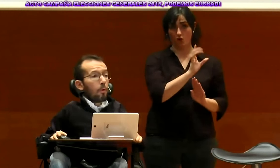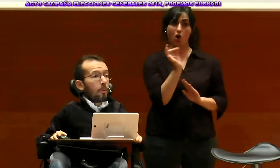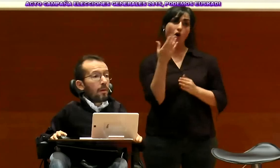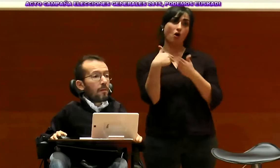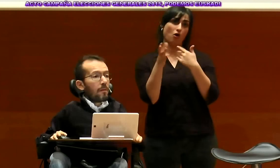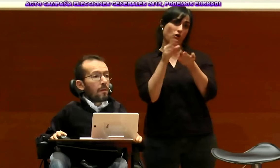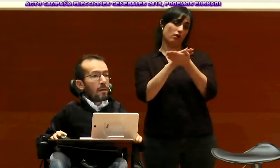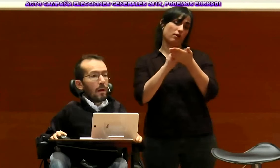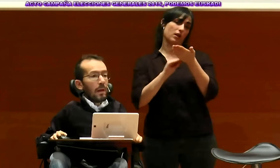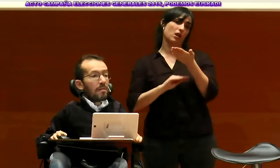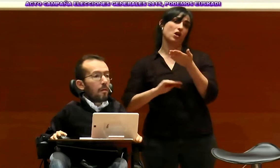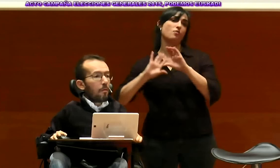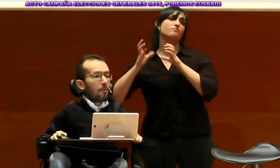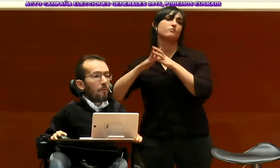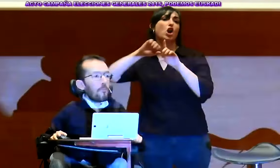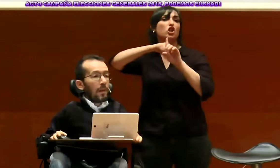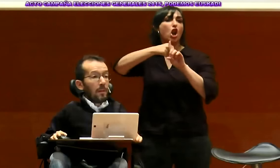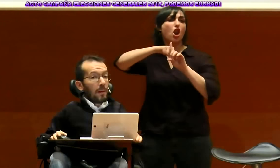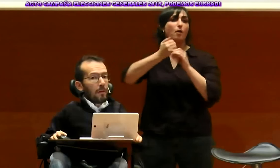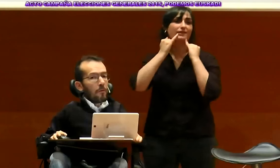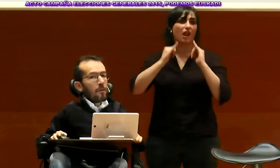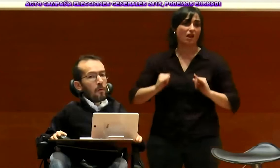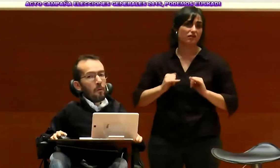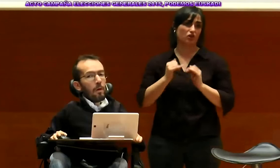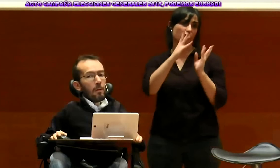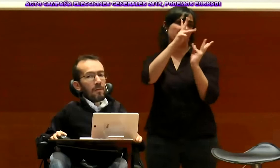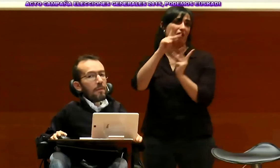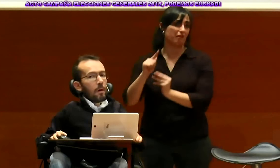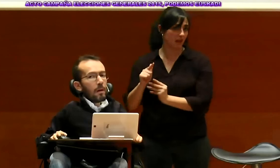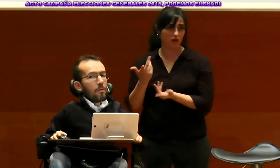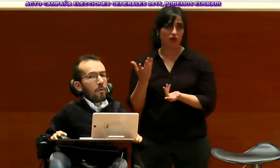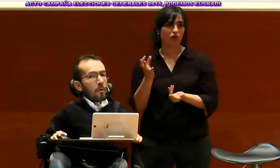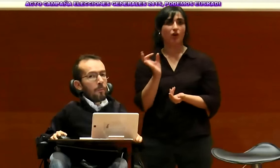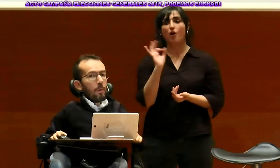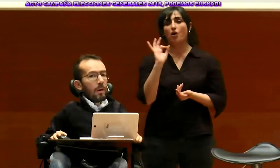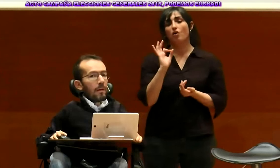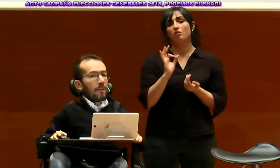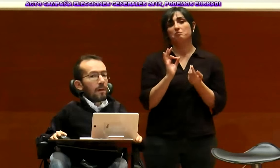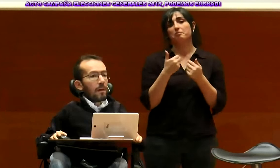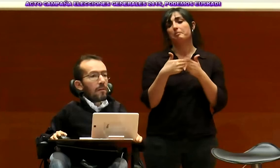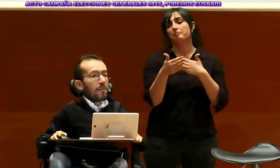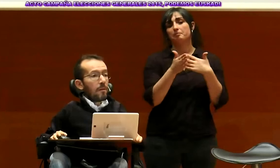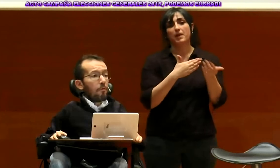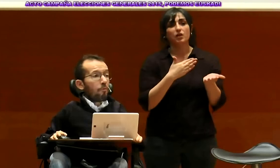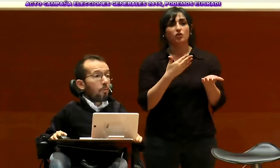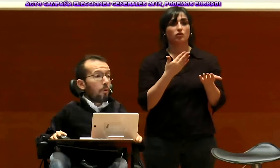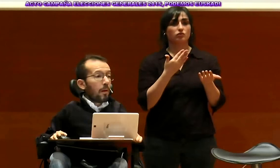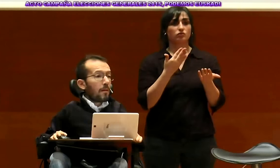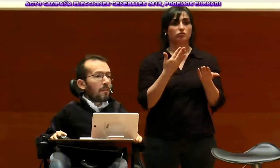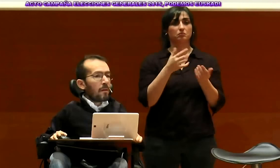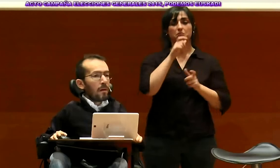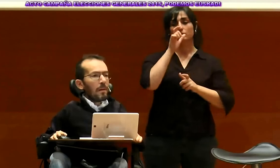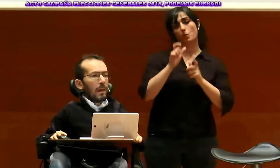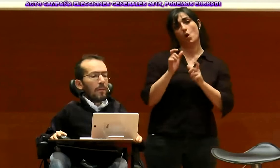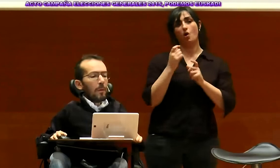los lobbies eléctricos o financieros, o que no ha sido escrito por las grandes